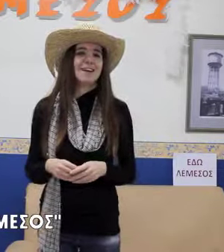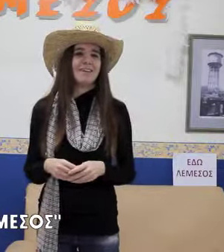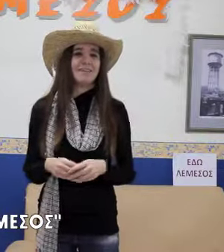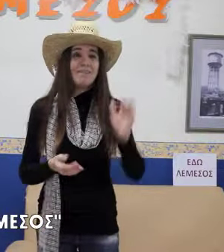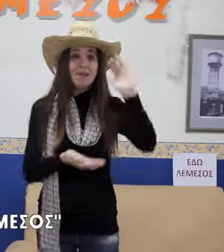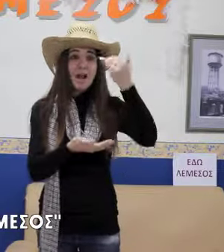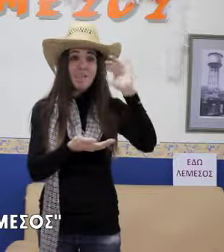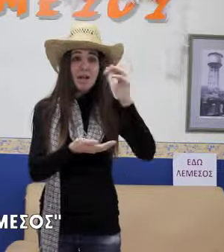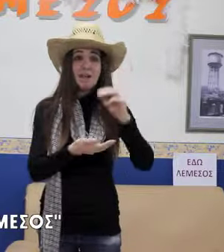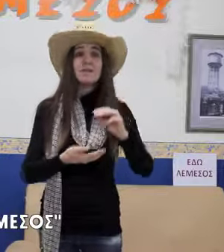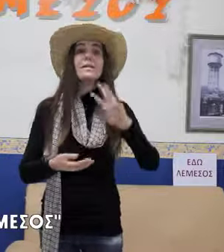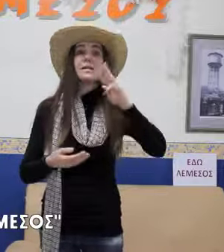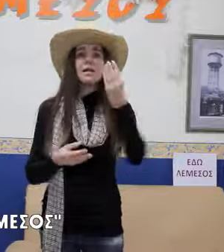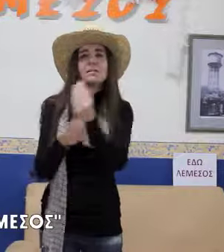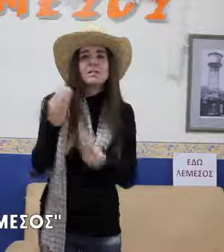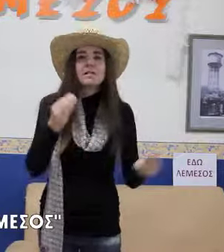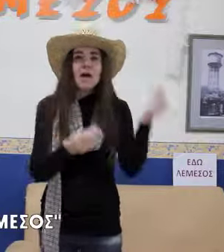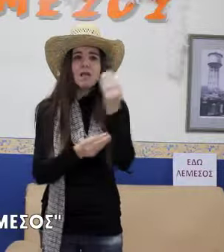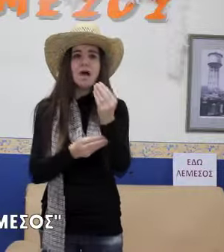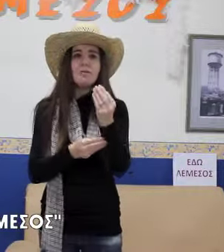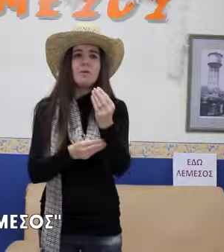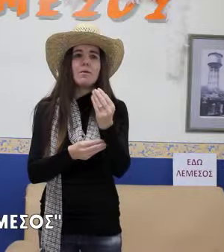Βραβεία για τις 3 καλύτερες αμφιέσεις.